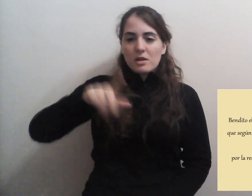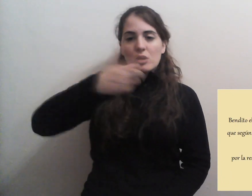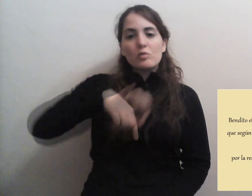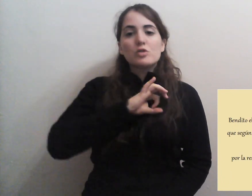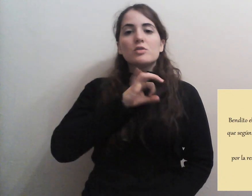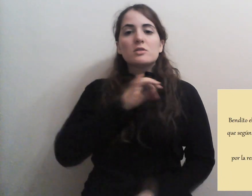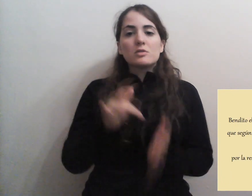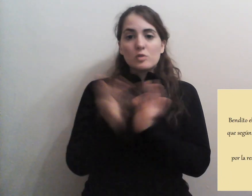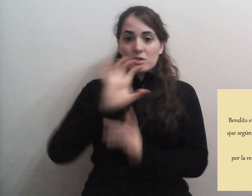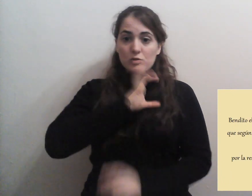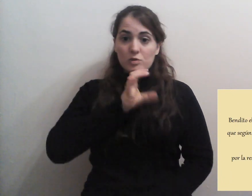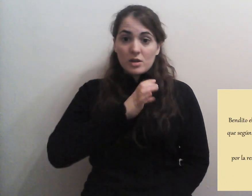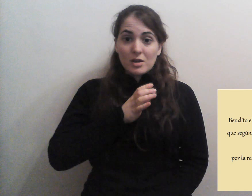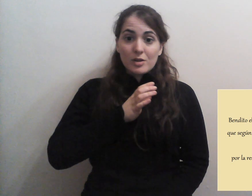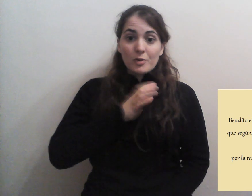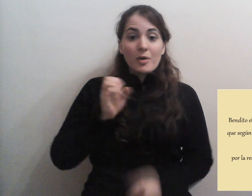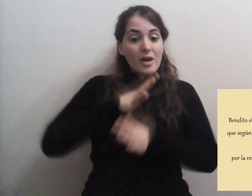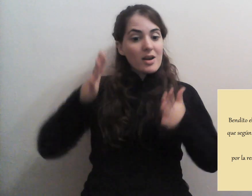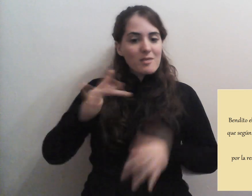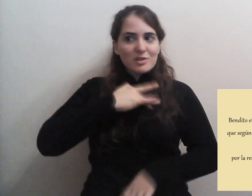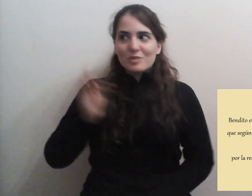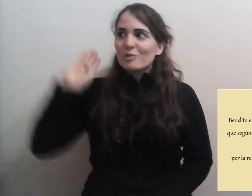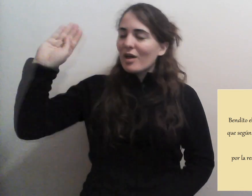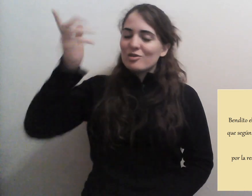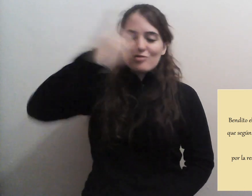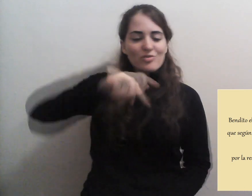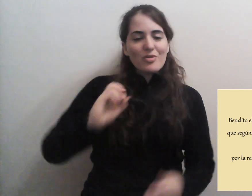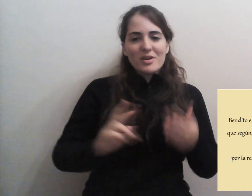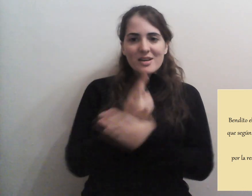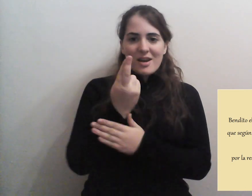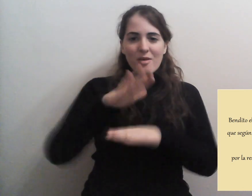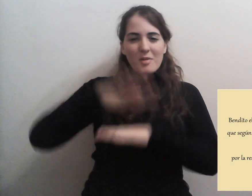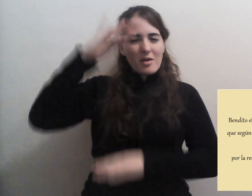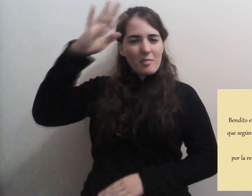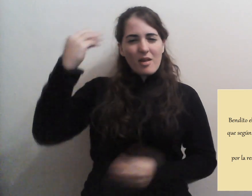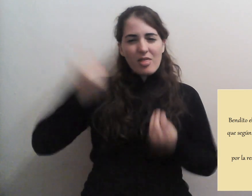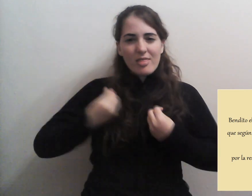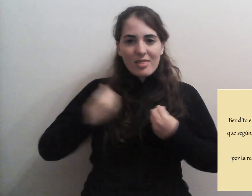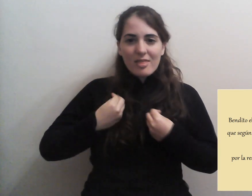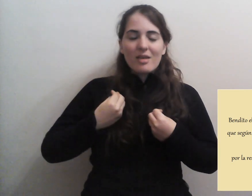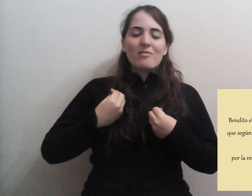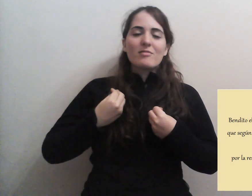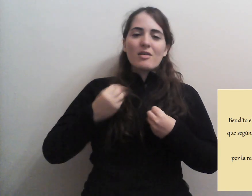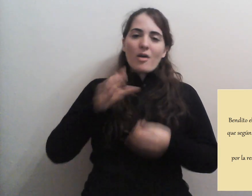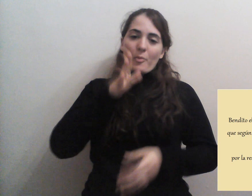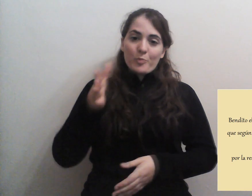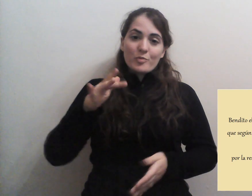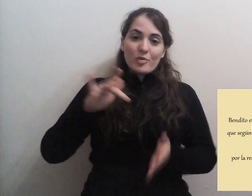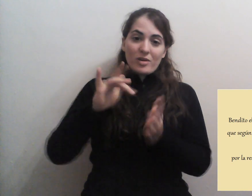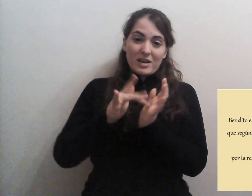grande misericordia nos hizo renacer para una esperanza viva, por la resurrección de Jesucristo de los muertos, para una herencia